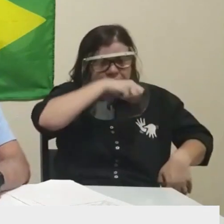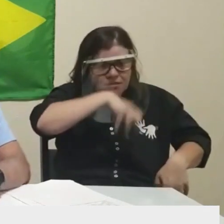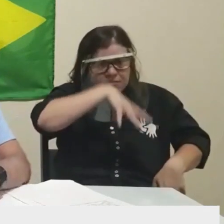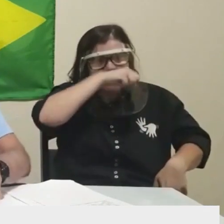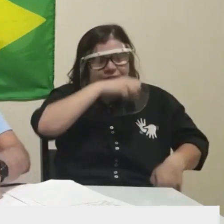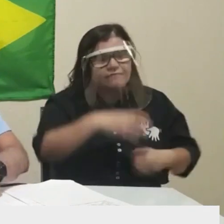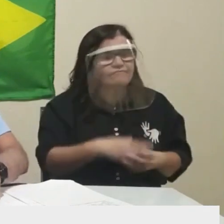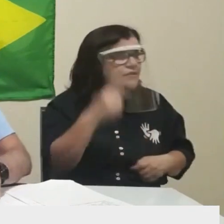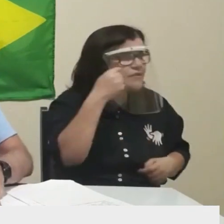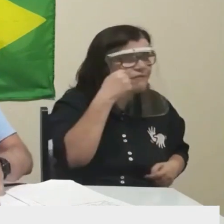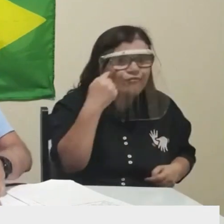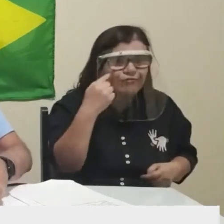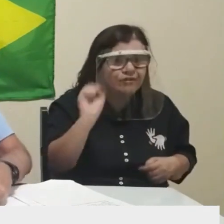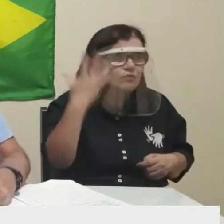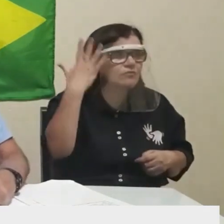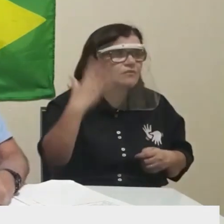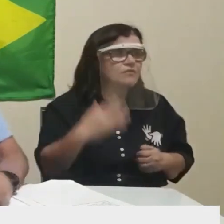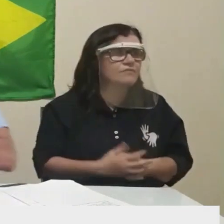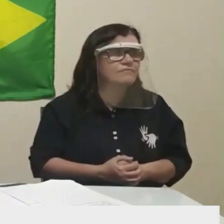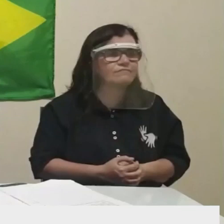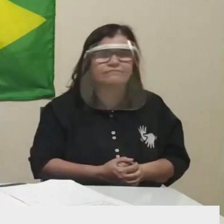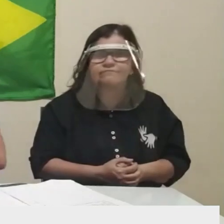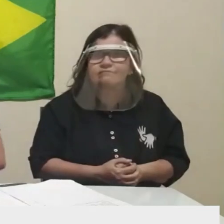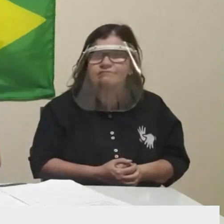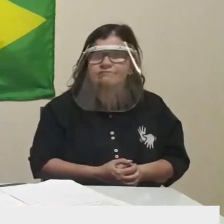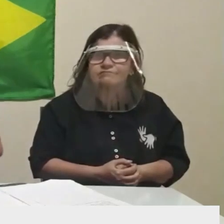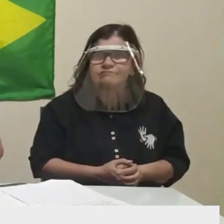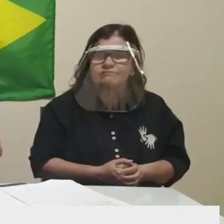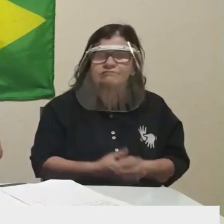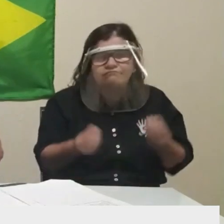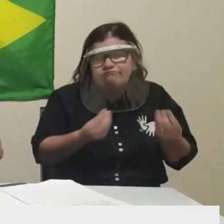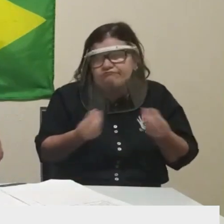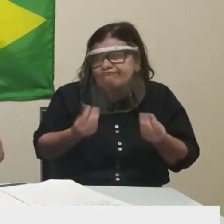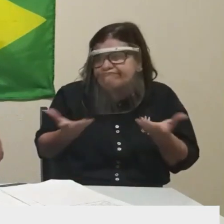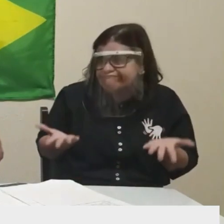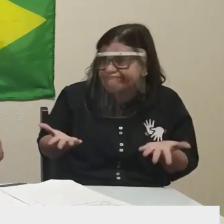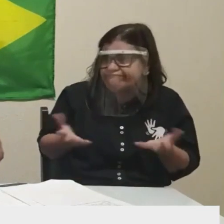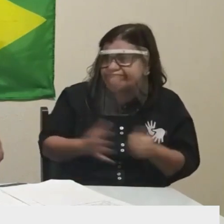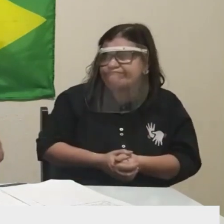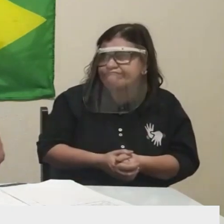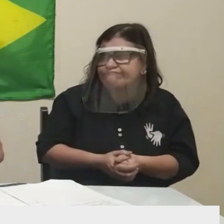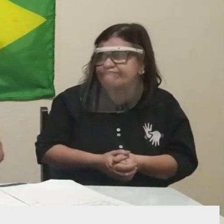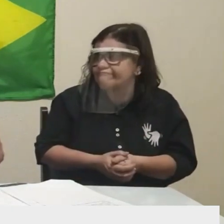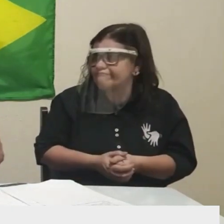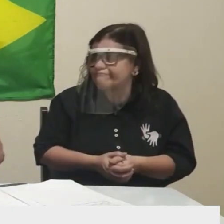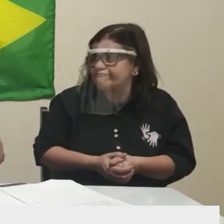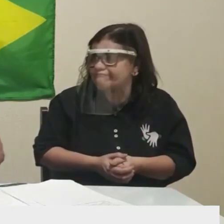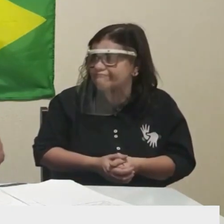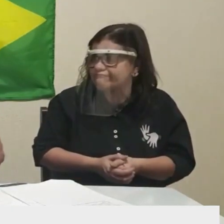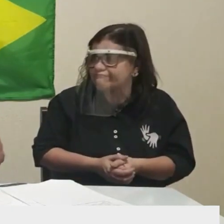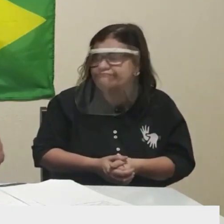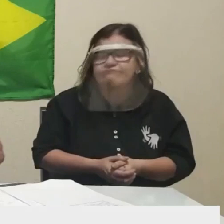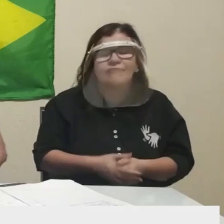que está acontecendo aí. É isso não? Opa, tem a ver contigo, a PF está fazendo operações para essa galera, pô.